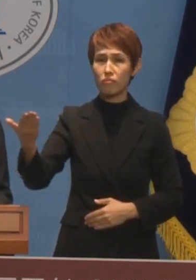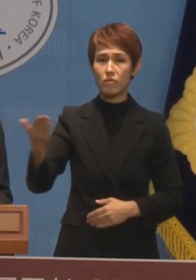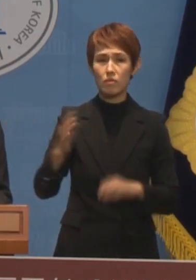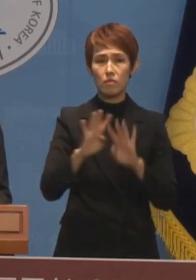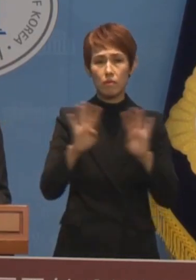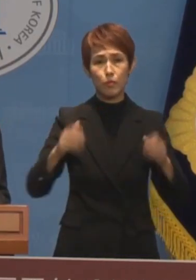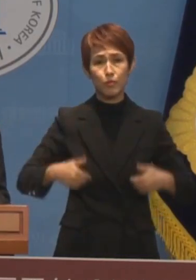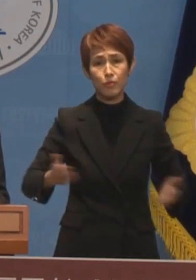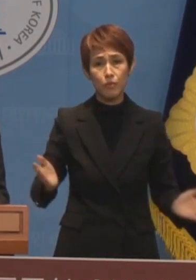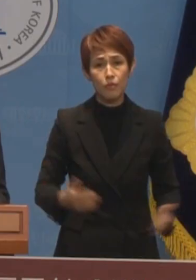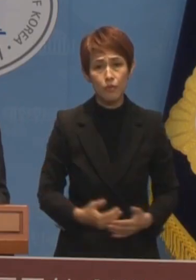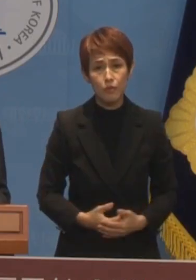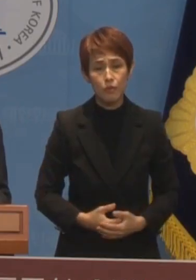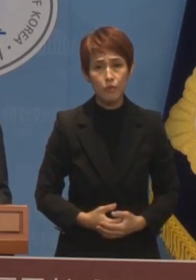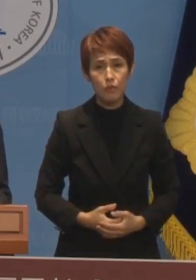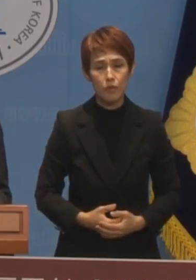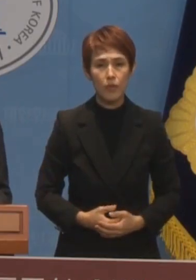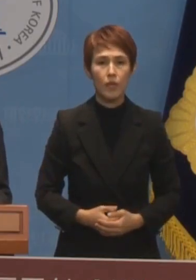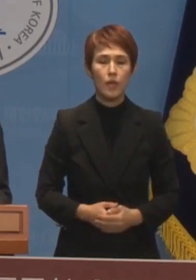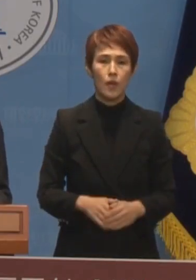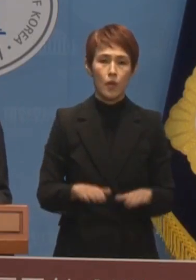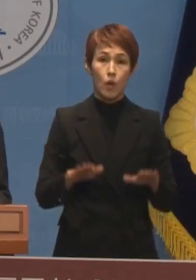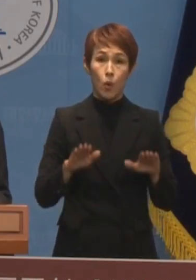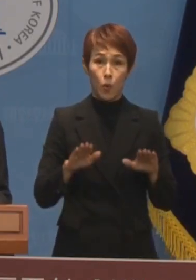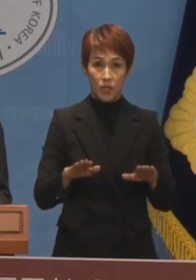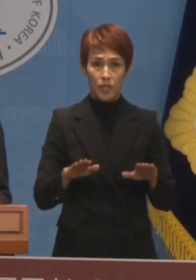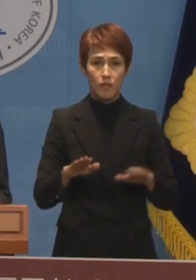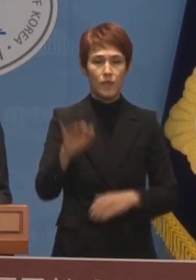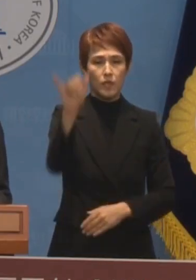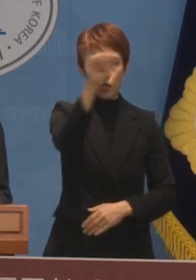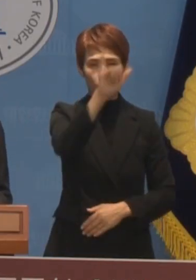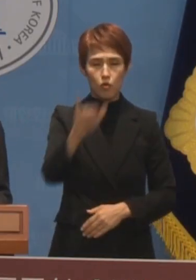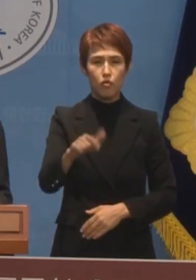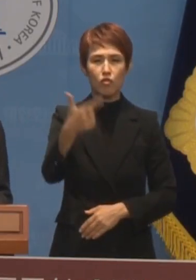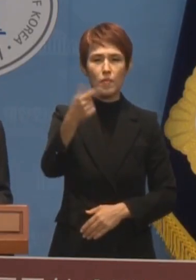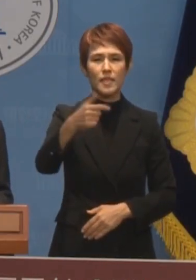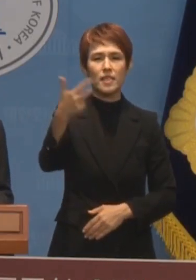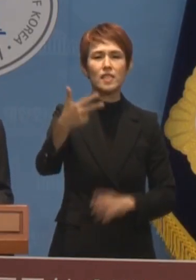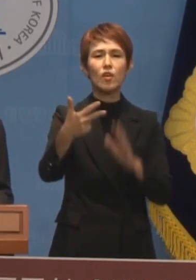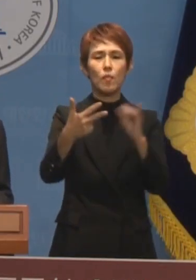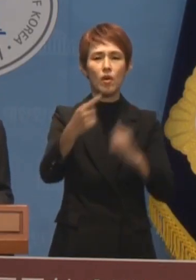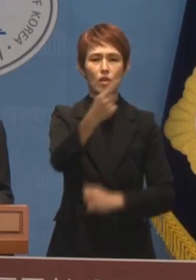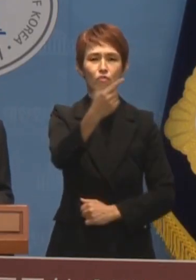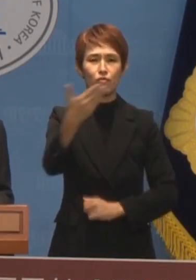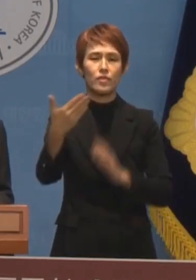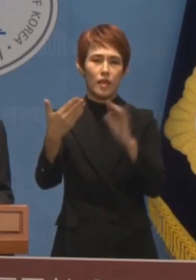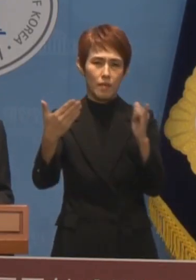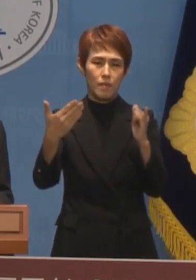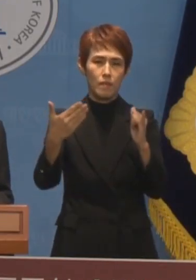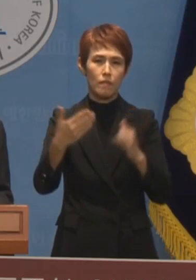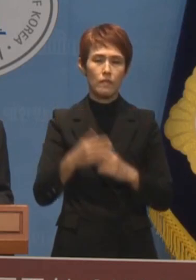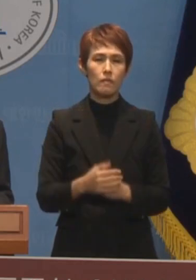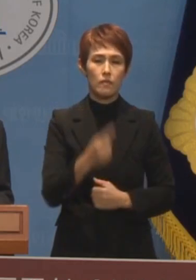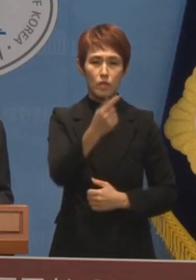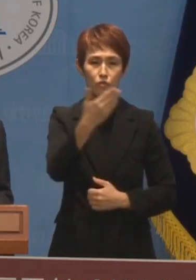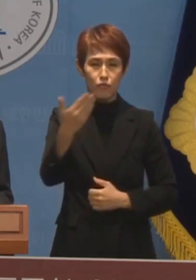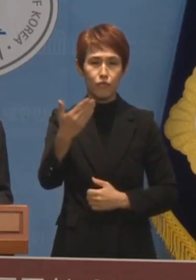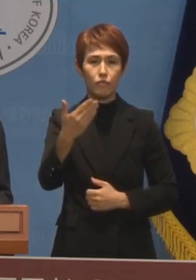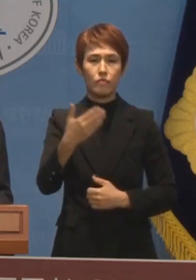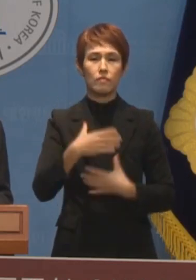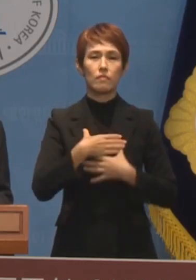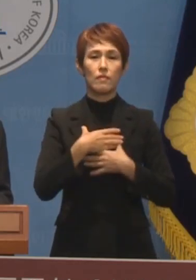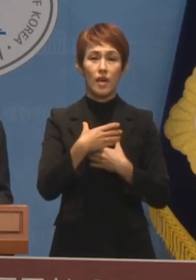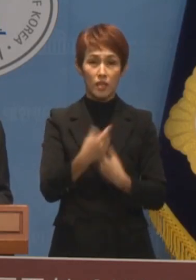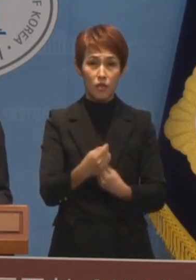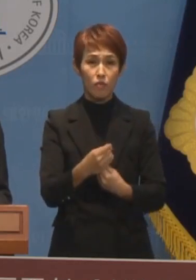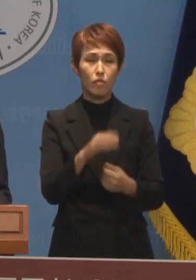것입니다. 오늘 전국 6만 7천 소방관들이 소방 안전 교부세 지키기에